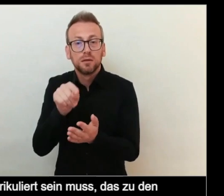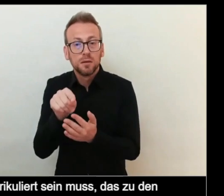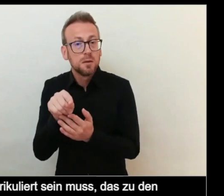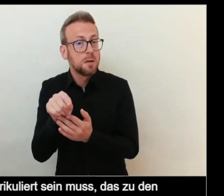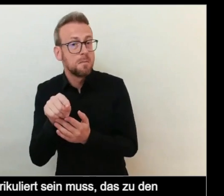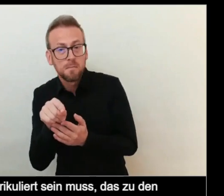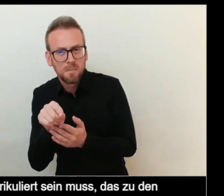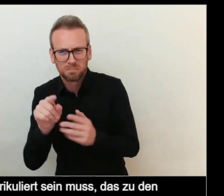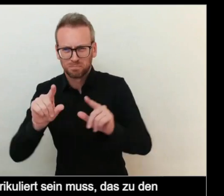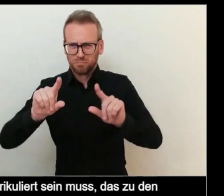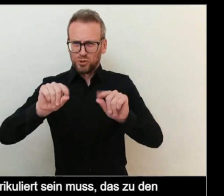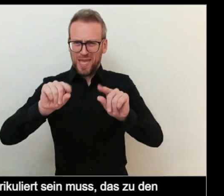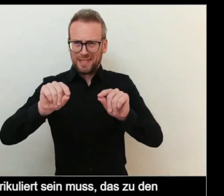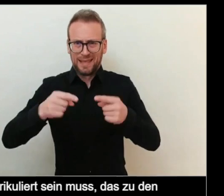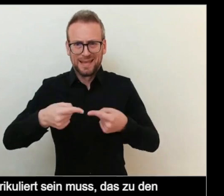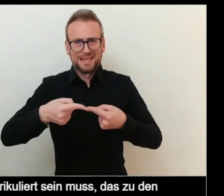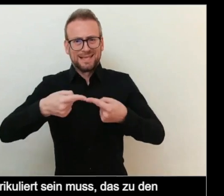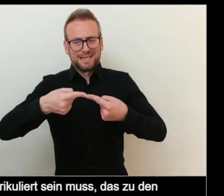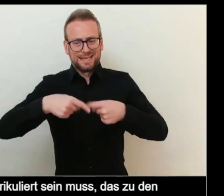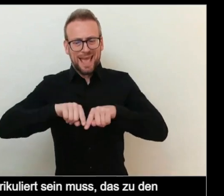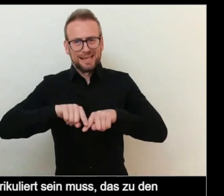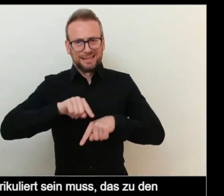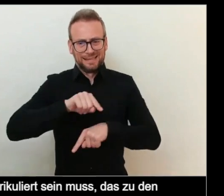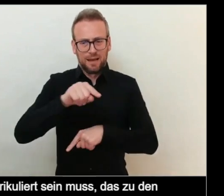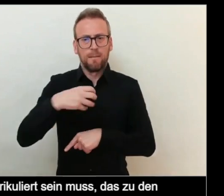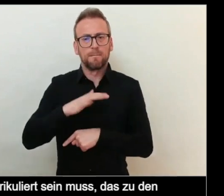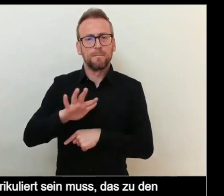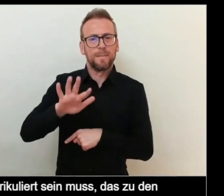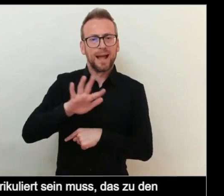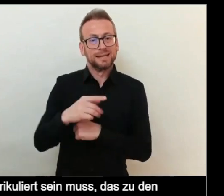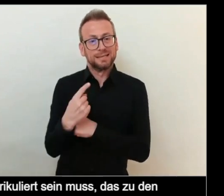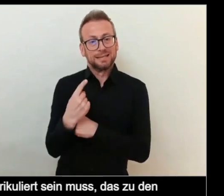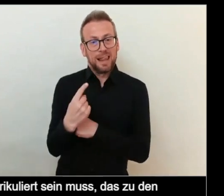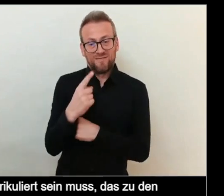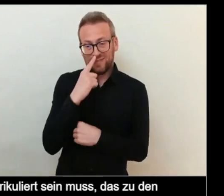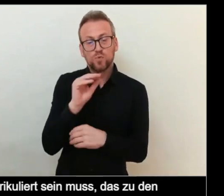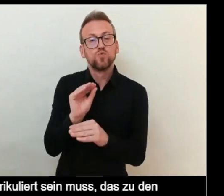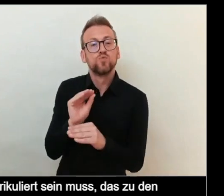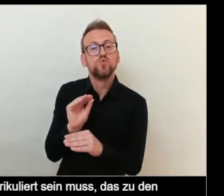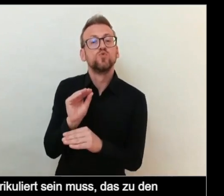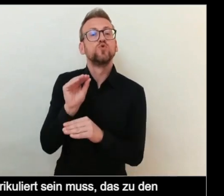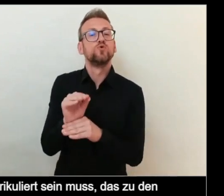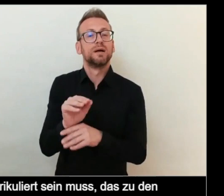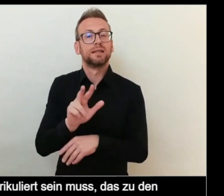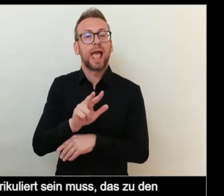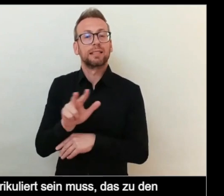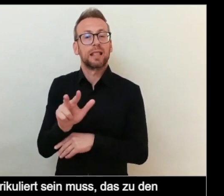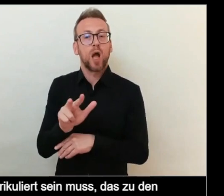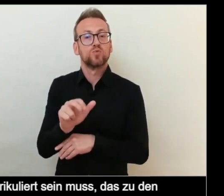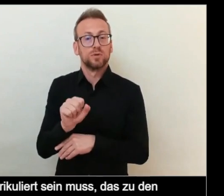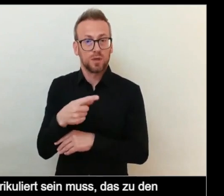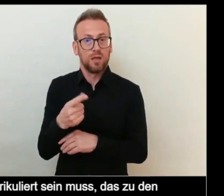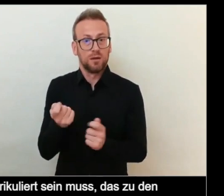Frage, wie stellen Sie sich perspektivisch den Übergang vor? Wollen Sie